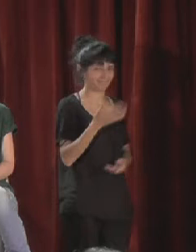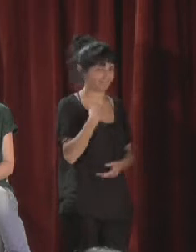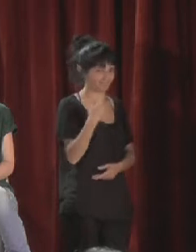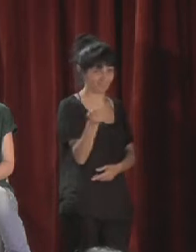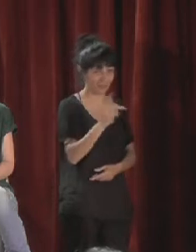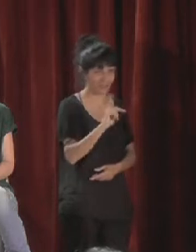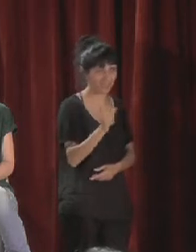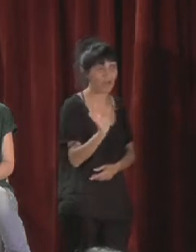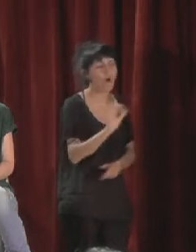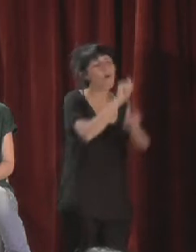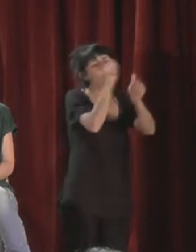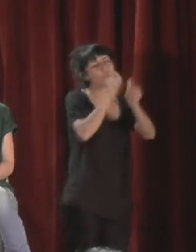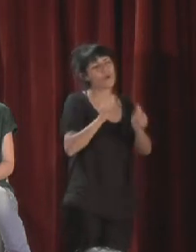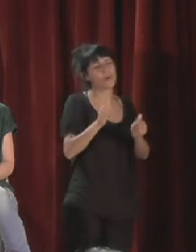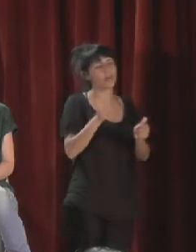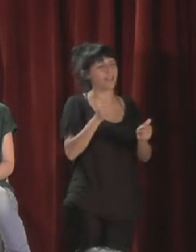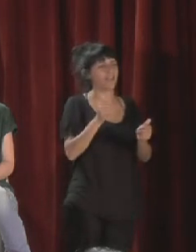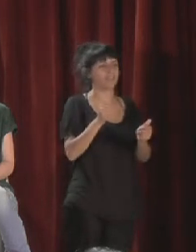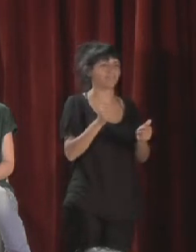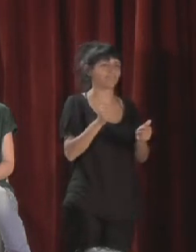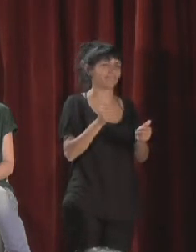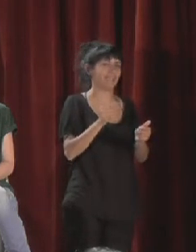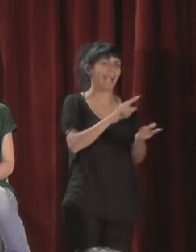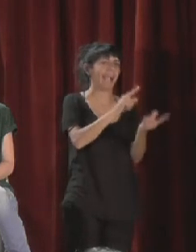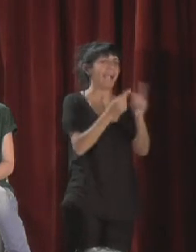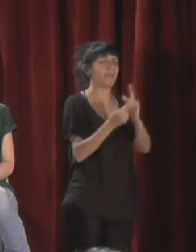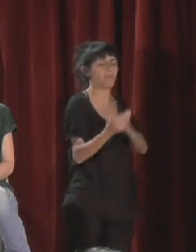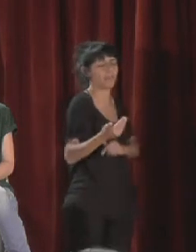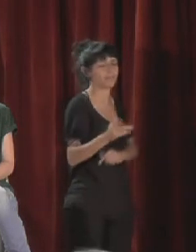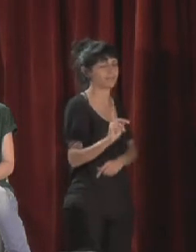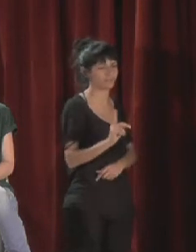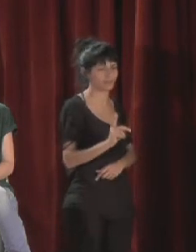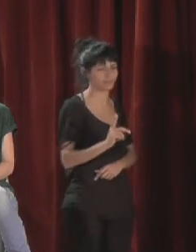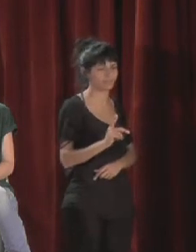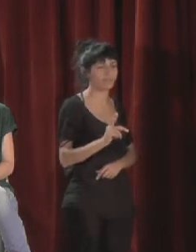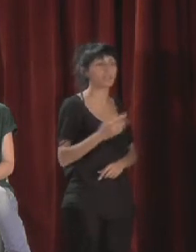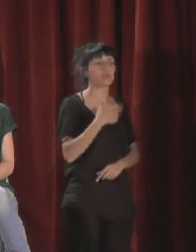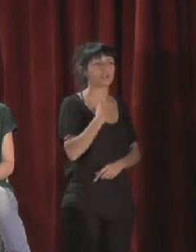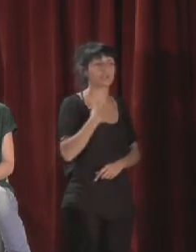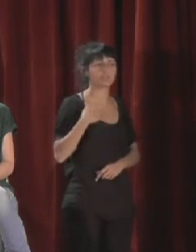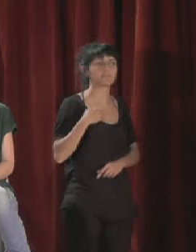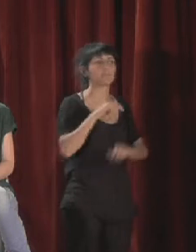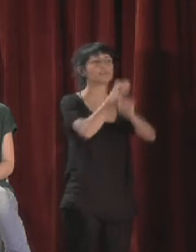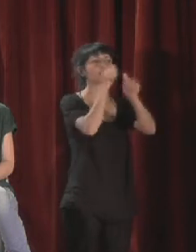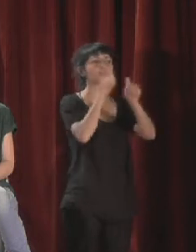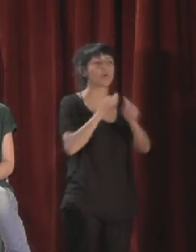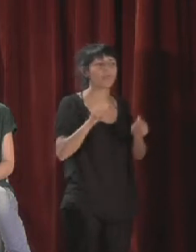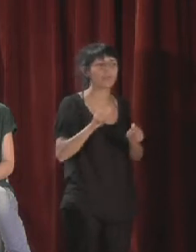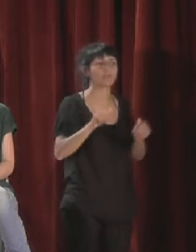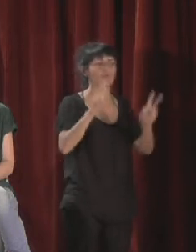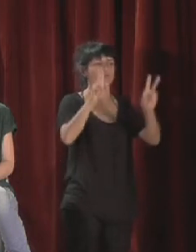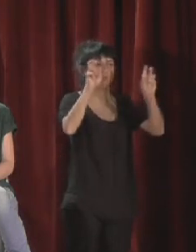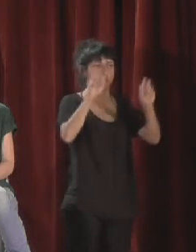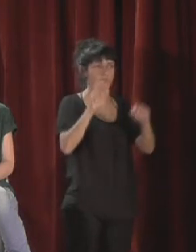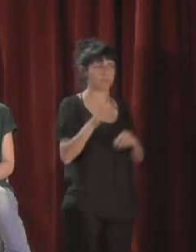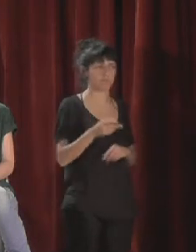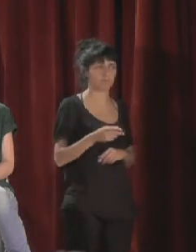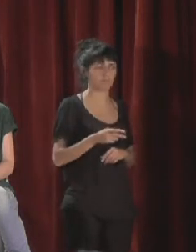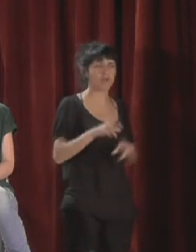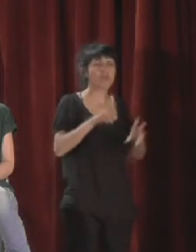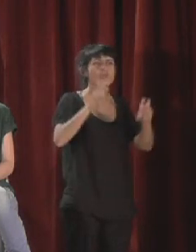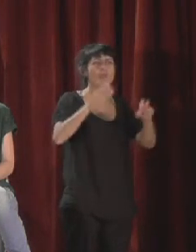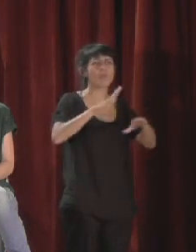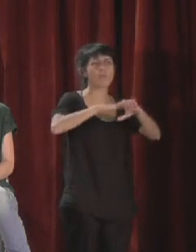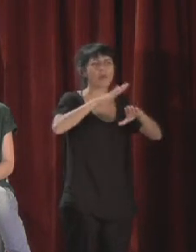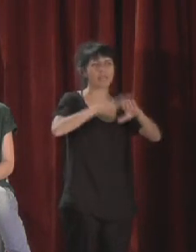que é claramente antipersoas. Baséase na explotación dos seres humanos e do planeta. Nós